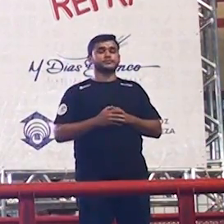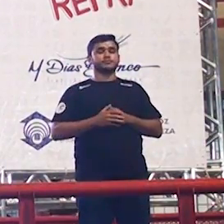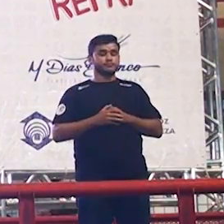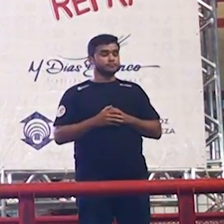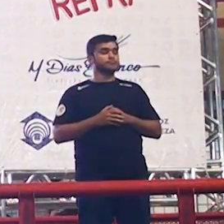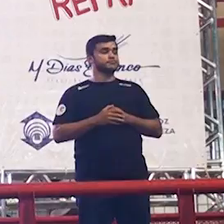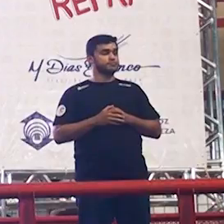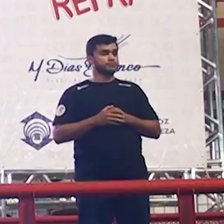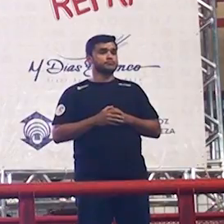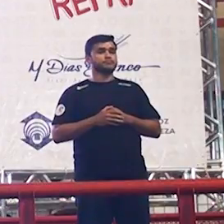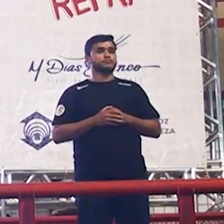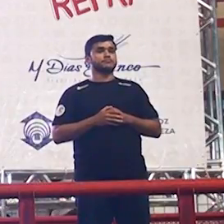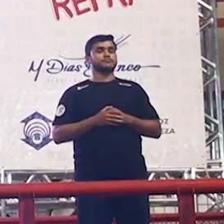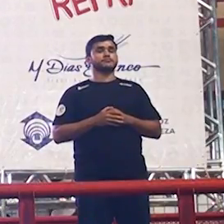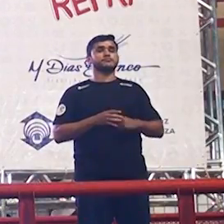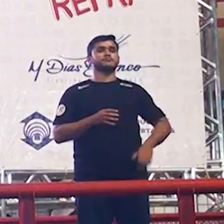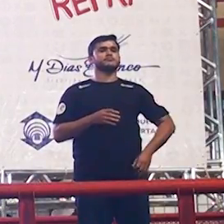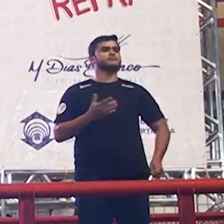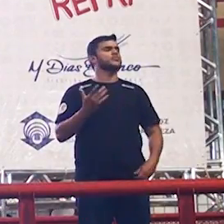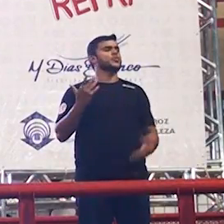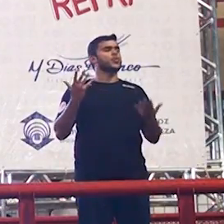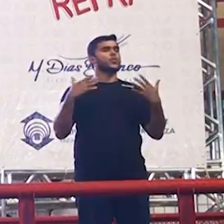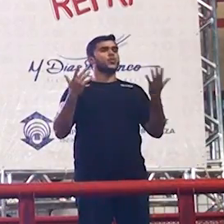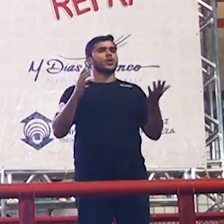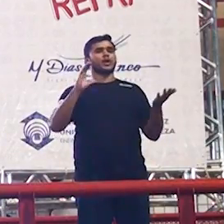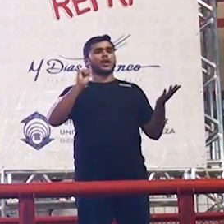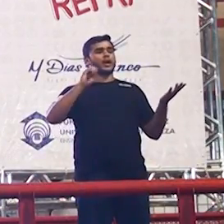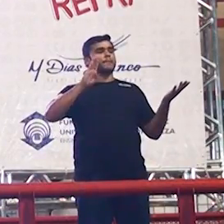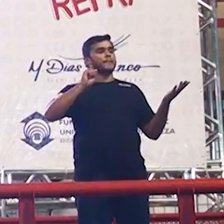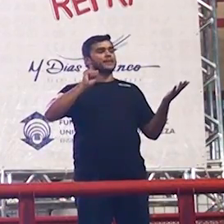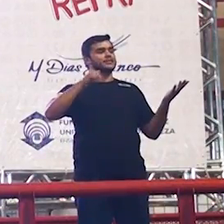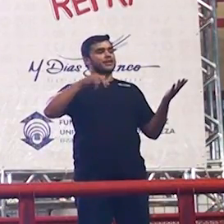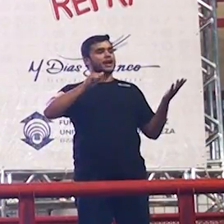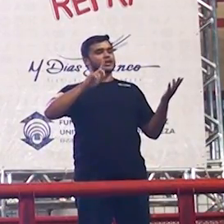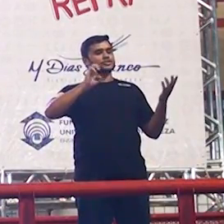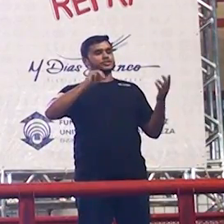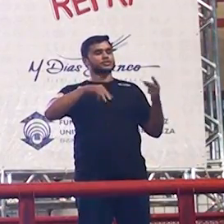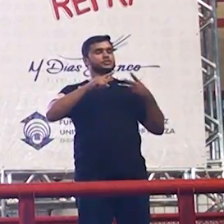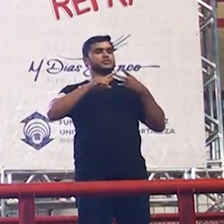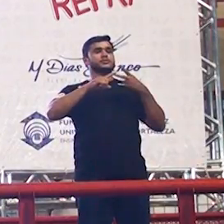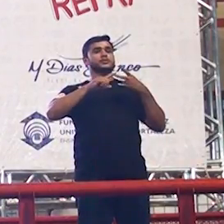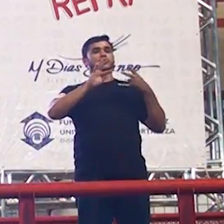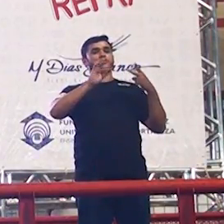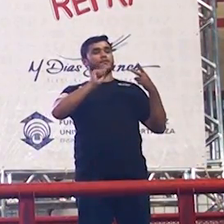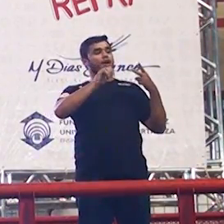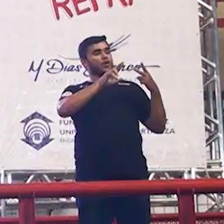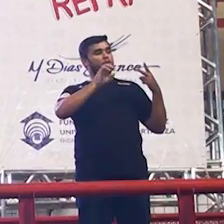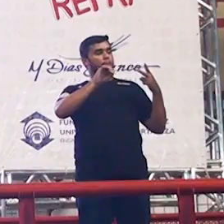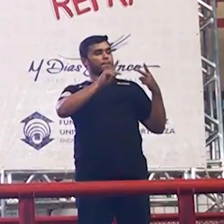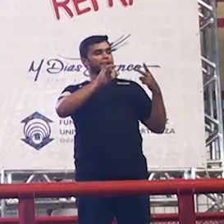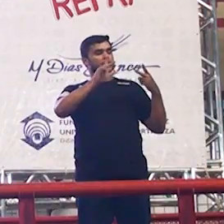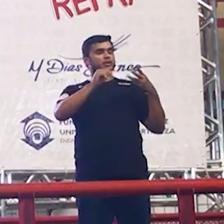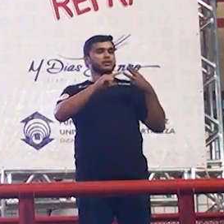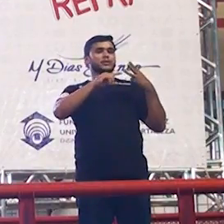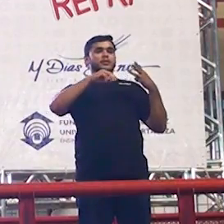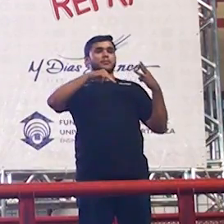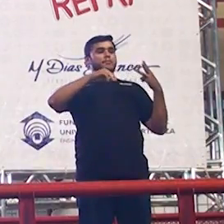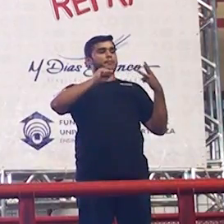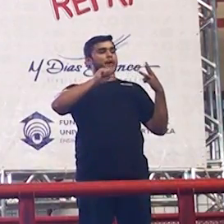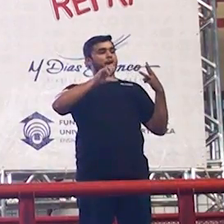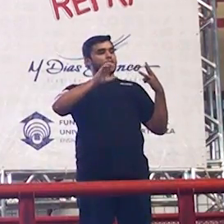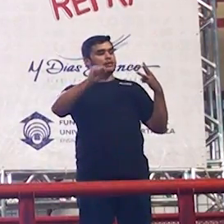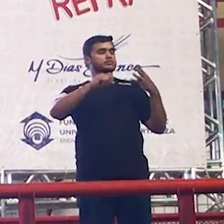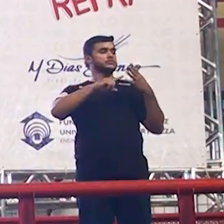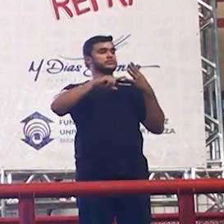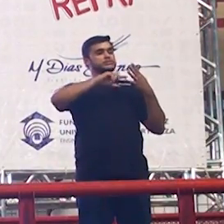Brasil. Que conflitos? Cabanagem, Sabinada, Balaiada, Farroupilha, Revolta de Maleses,